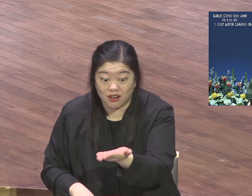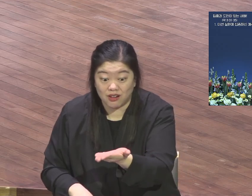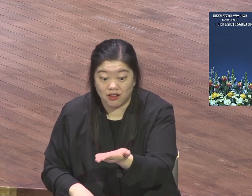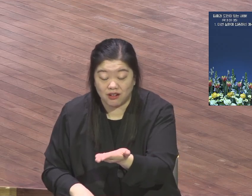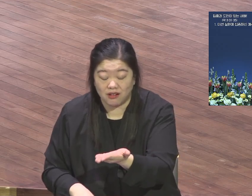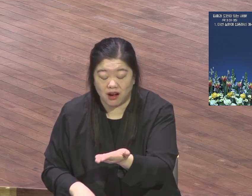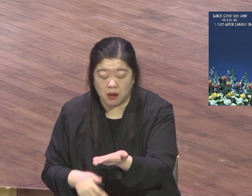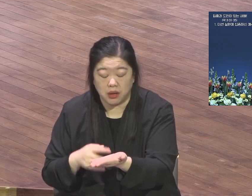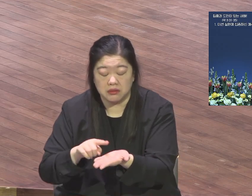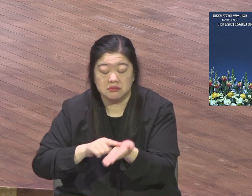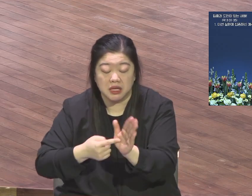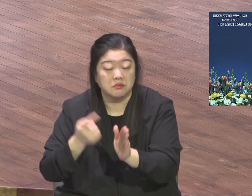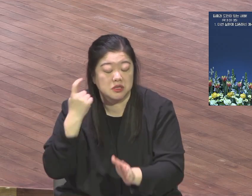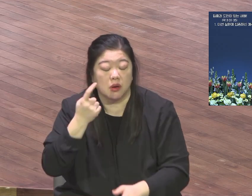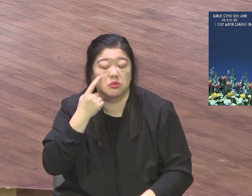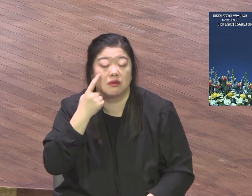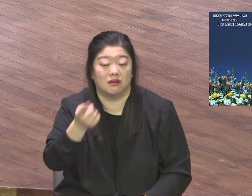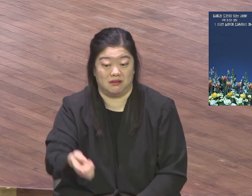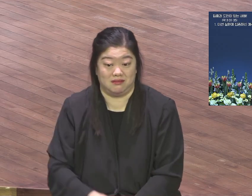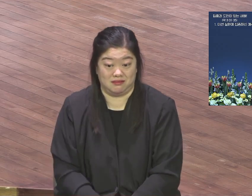발명왕 에디슨